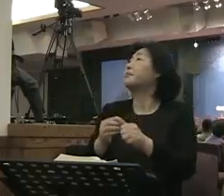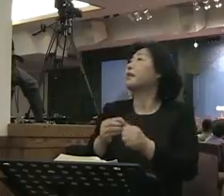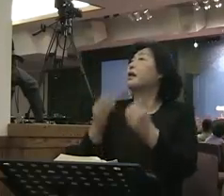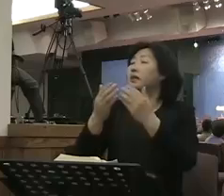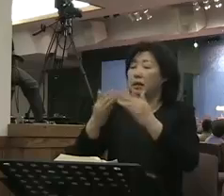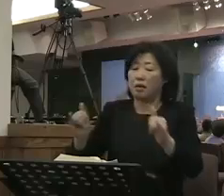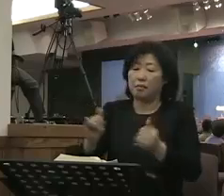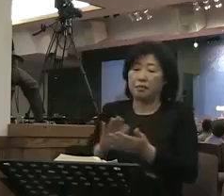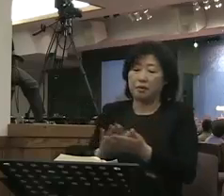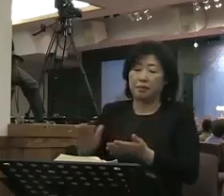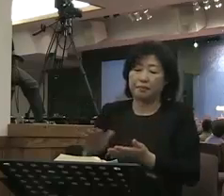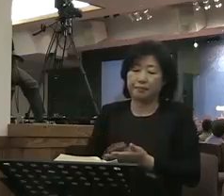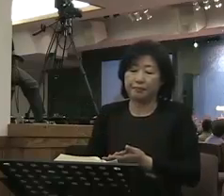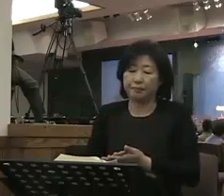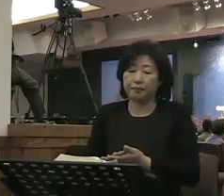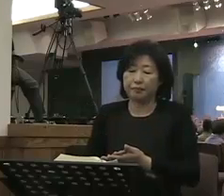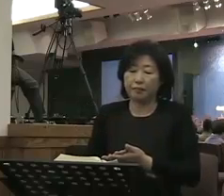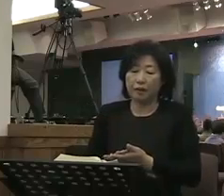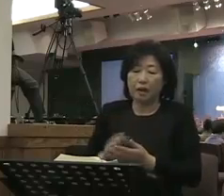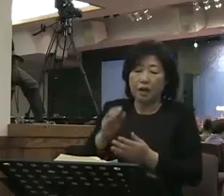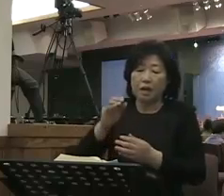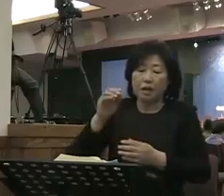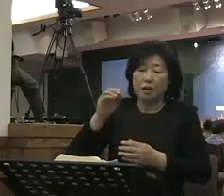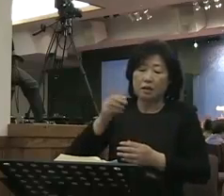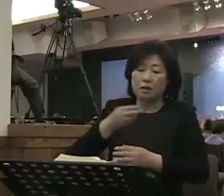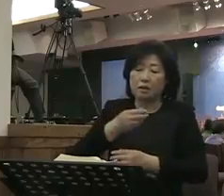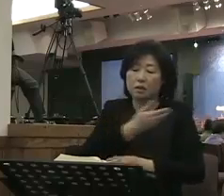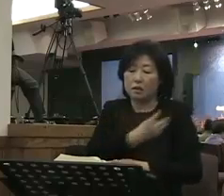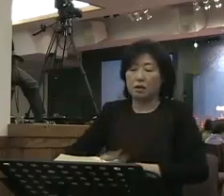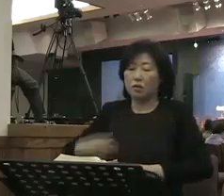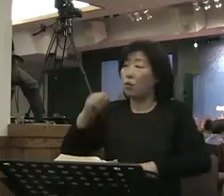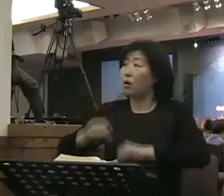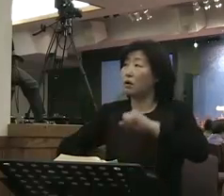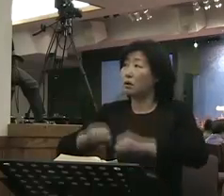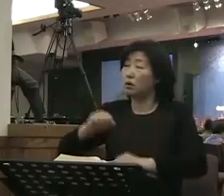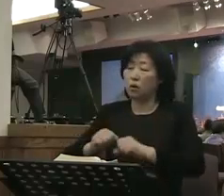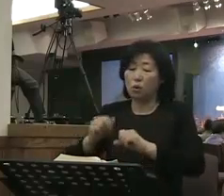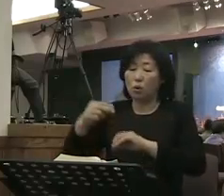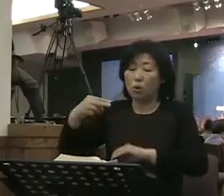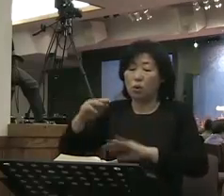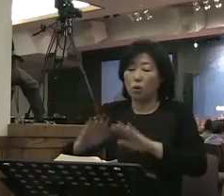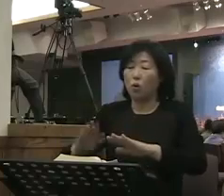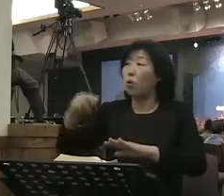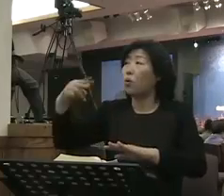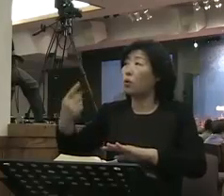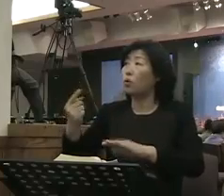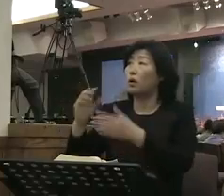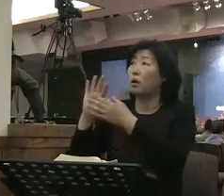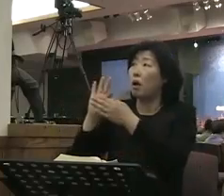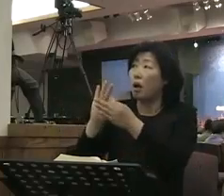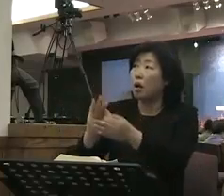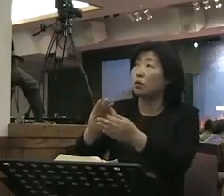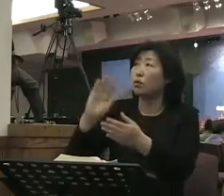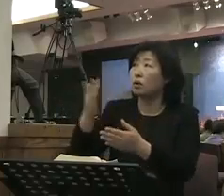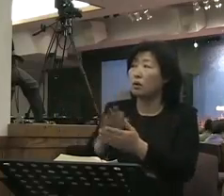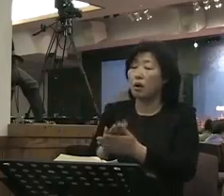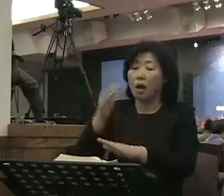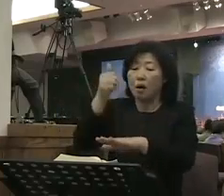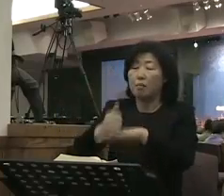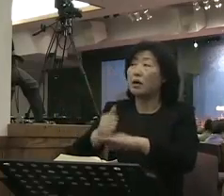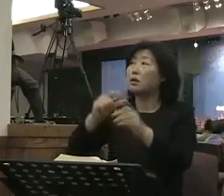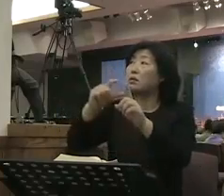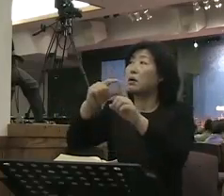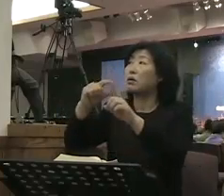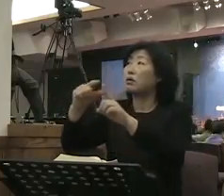사람입니다, 사람. 그 사도행전의 역사는 오늘도 계속되고 있습니다. 사도행전의 마지막 구절이